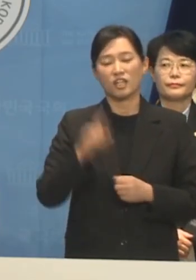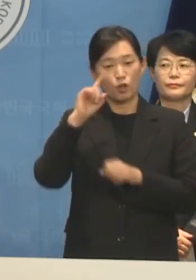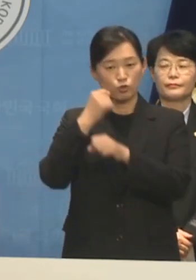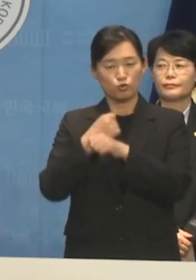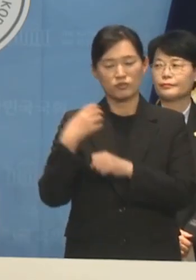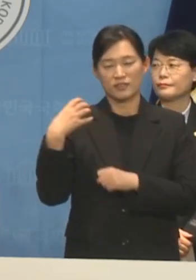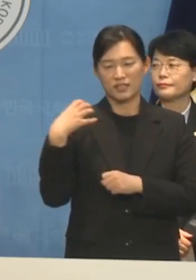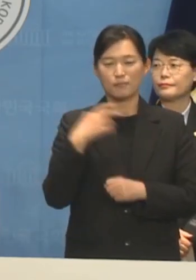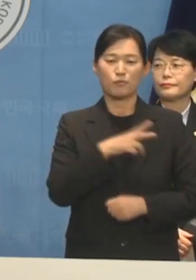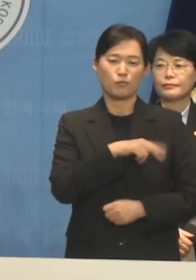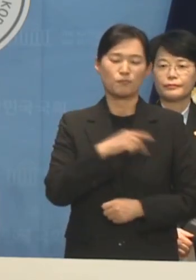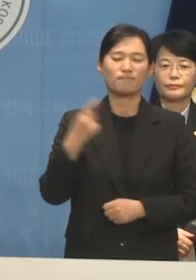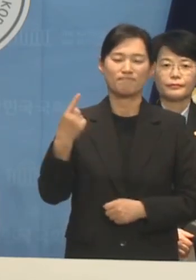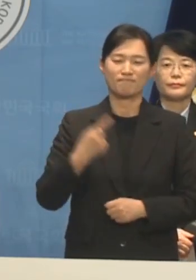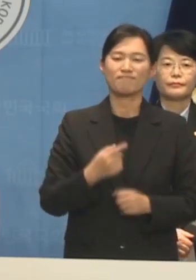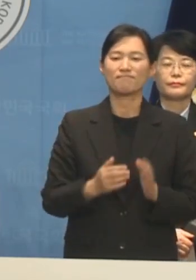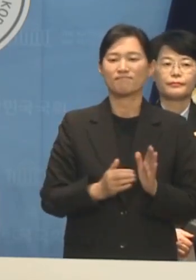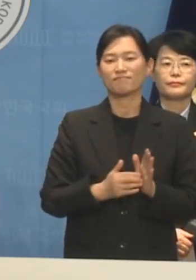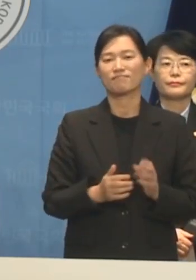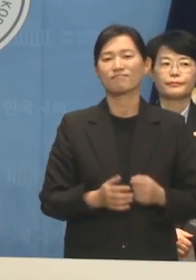연구책임위원은 함께해 주셨습니다.